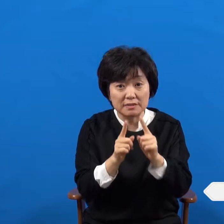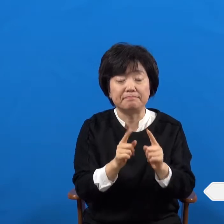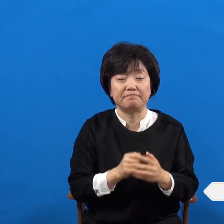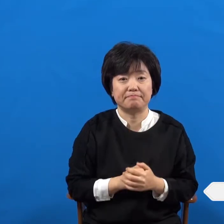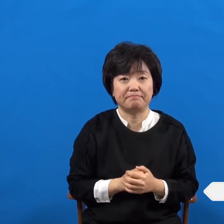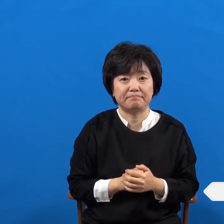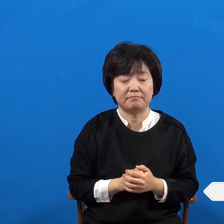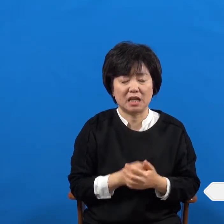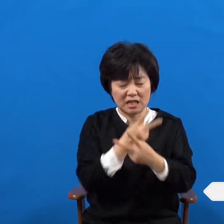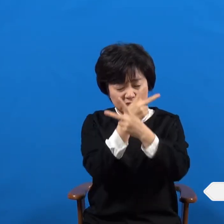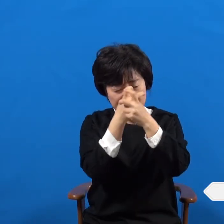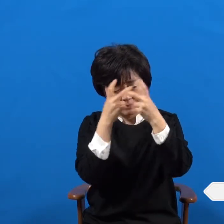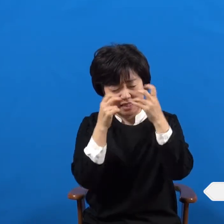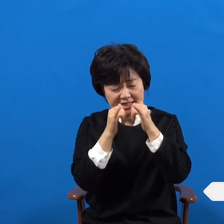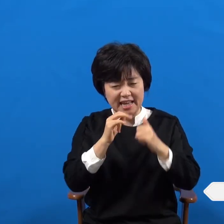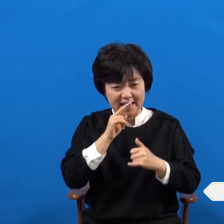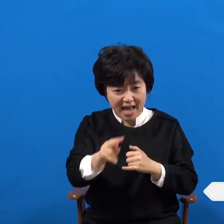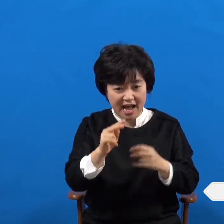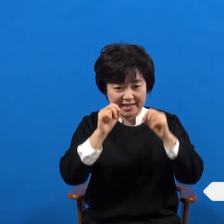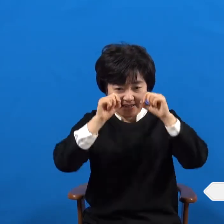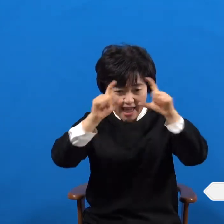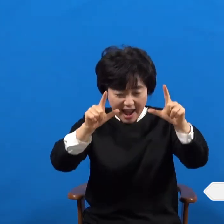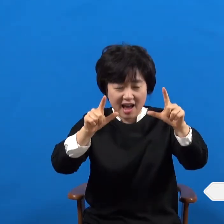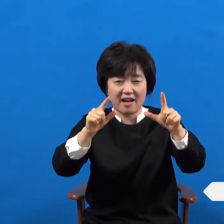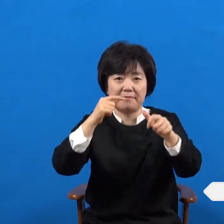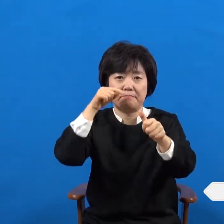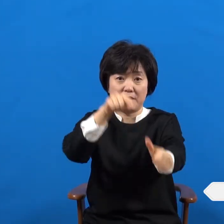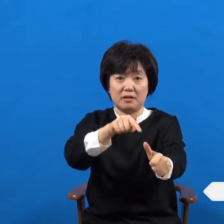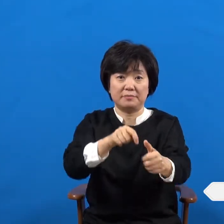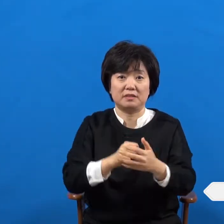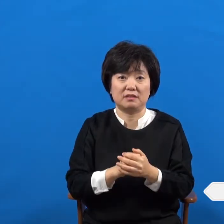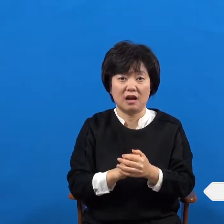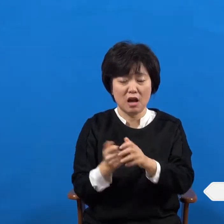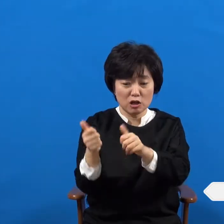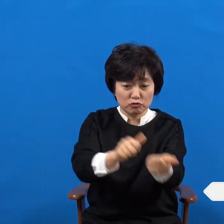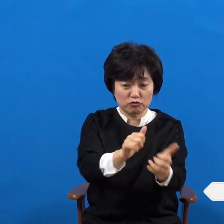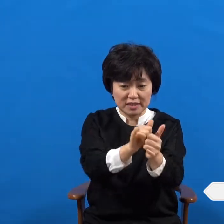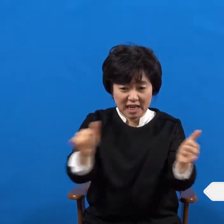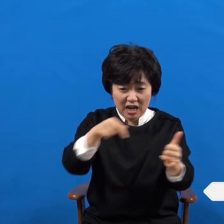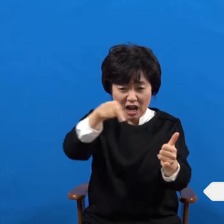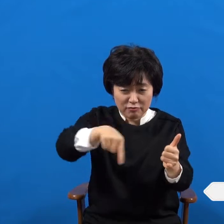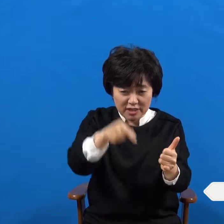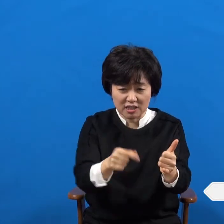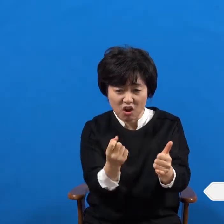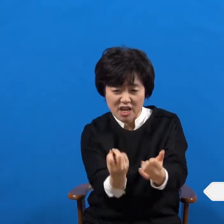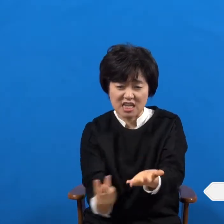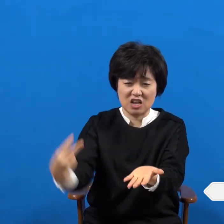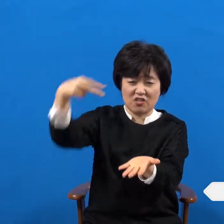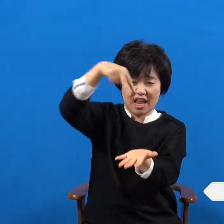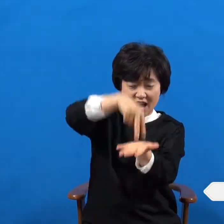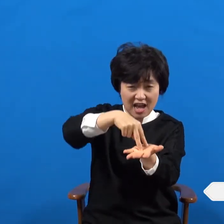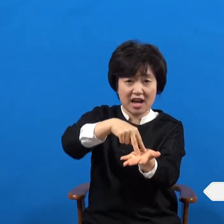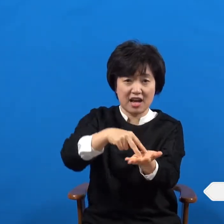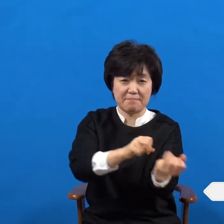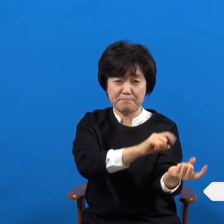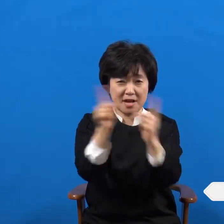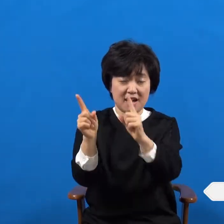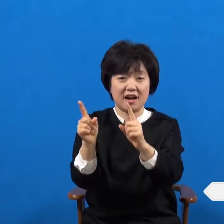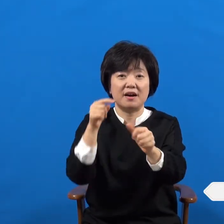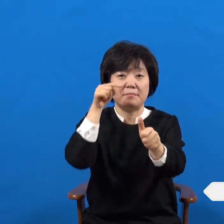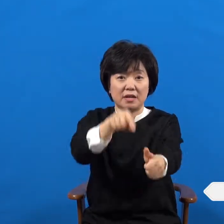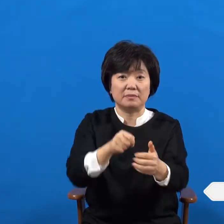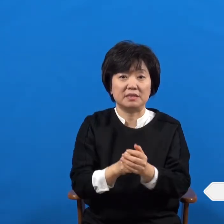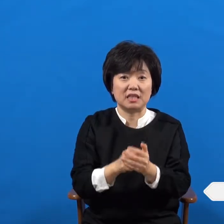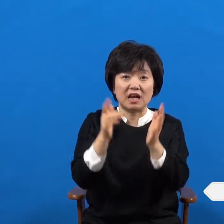말씀합니다. 잠자는 자여 깨라고 이야기합니다. 죽은 자 가운데서 일어나라고 말씀합니다.